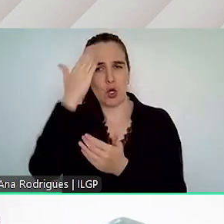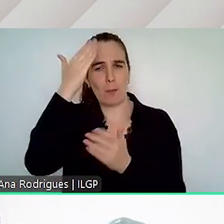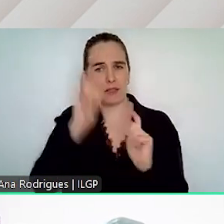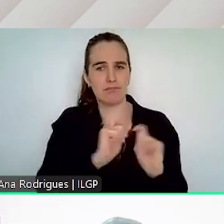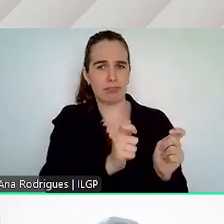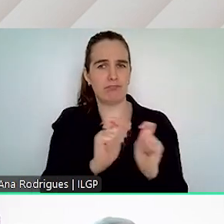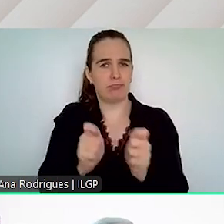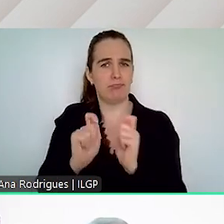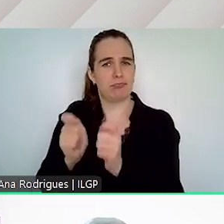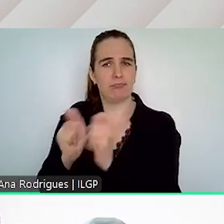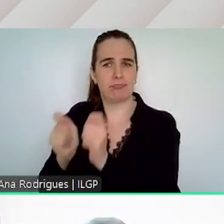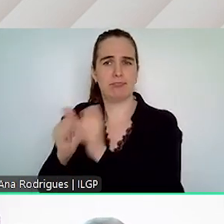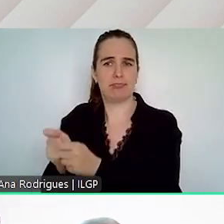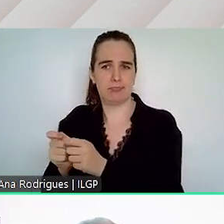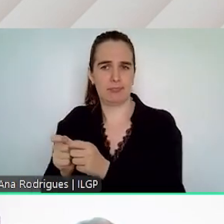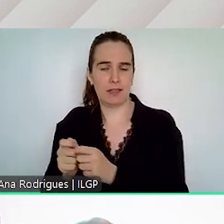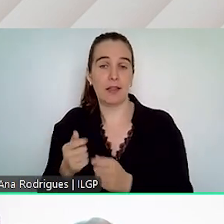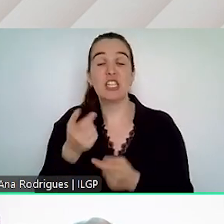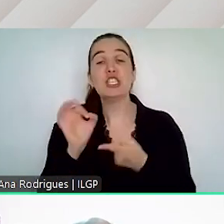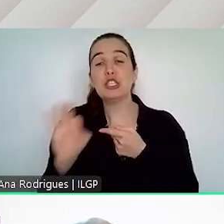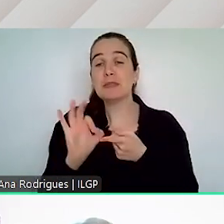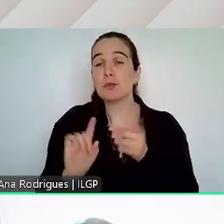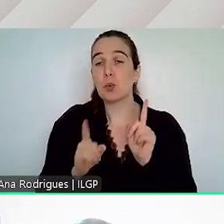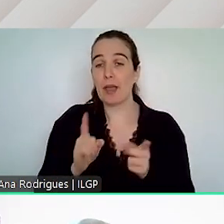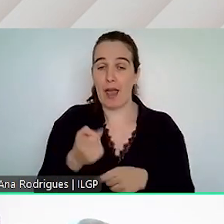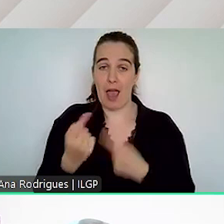Muito concretamente, a transferência e